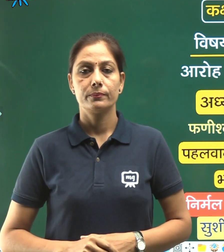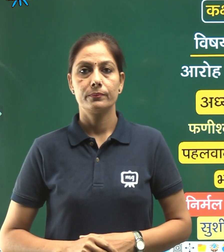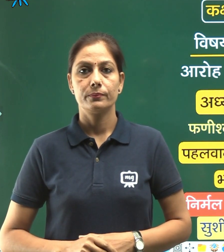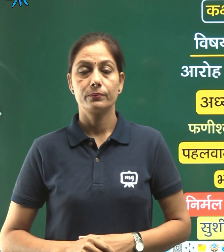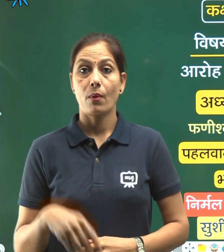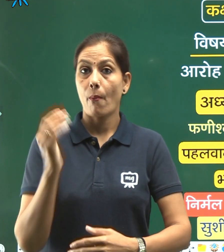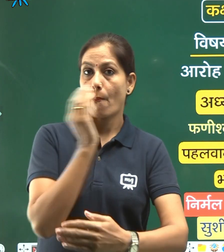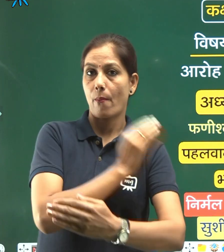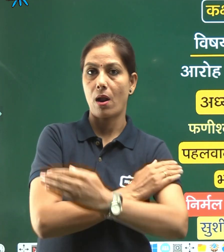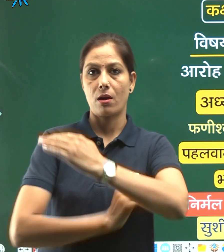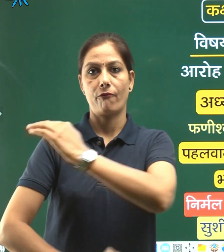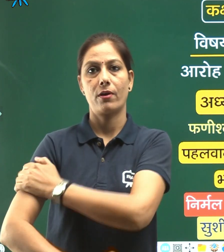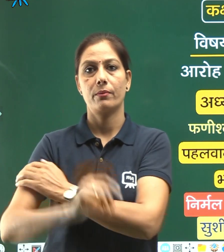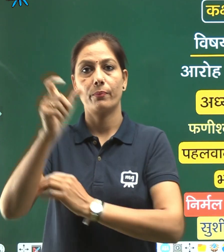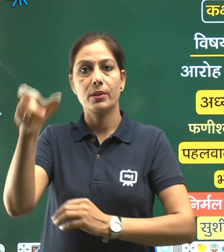पहलवान की